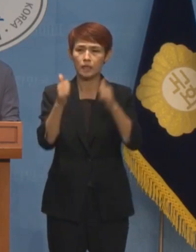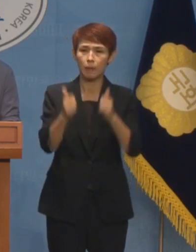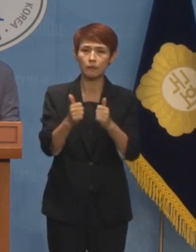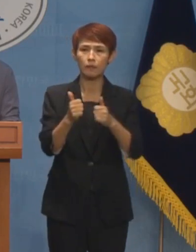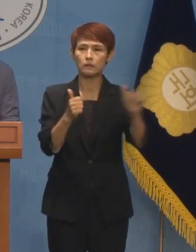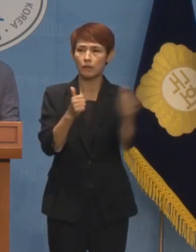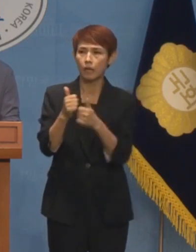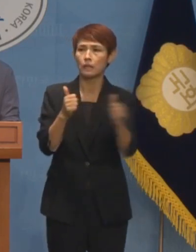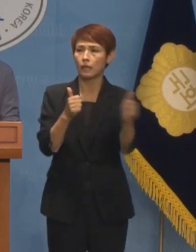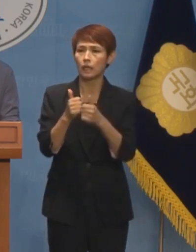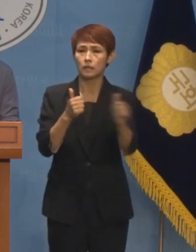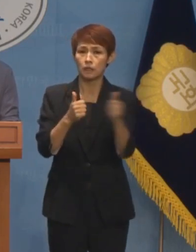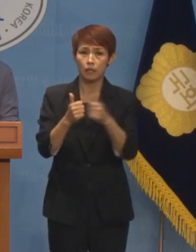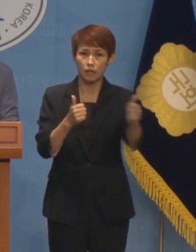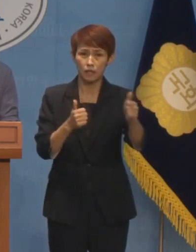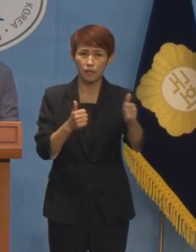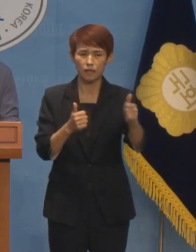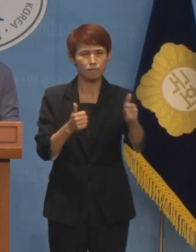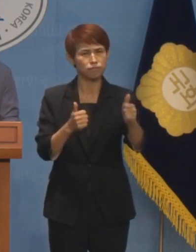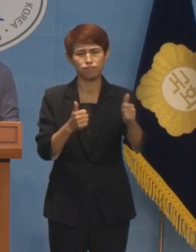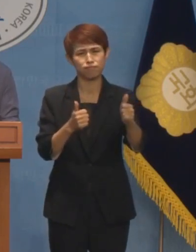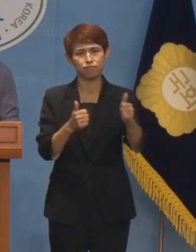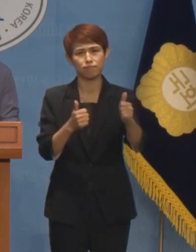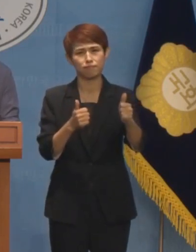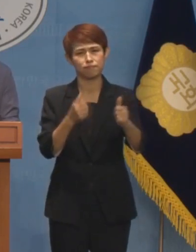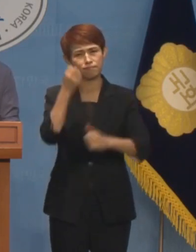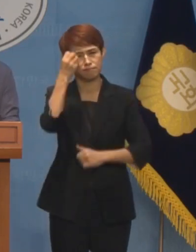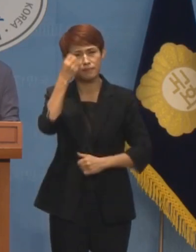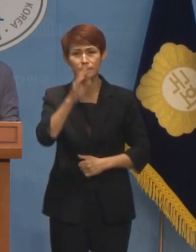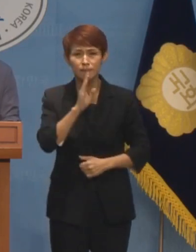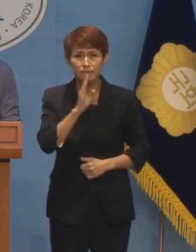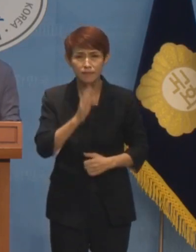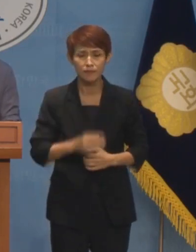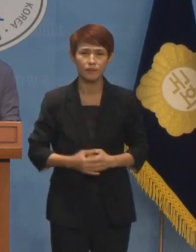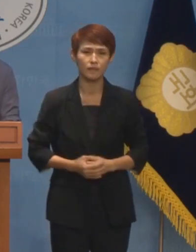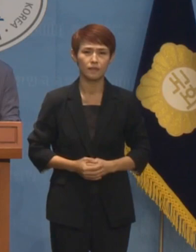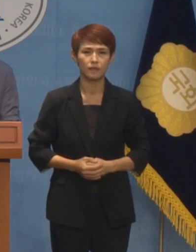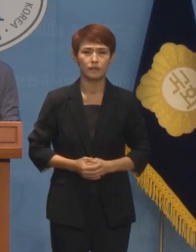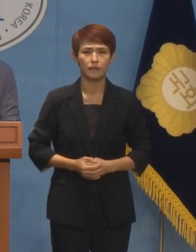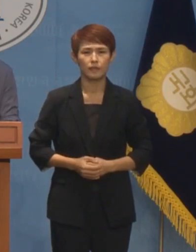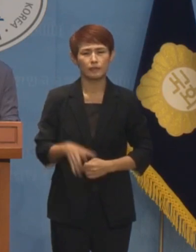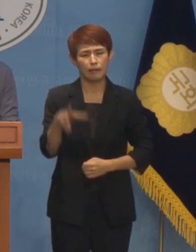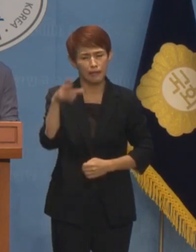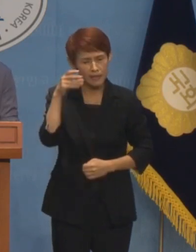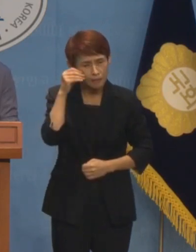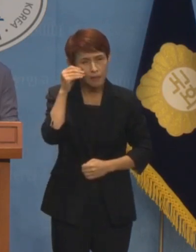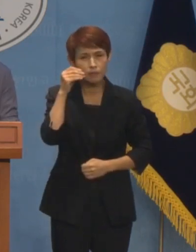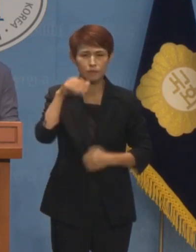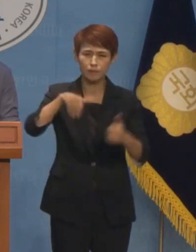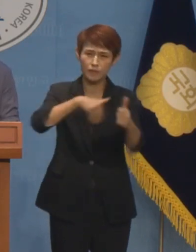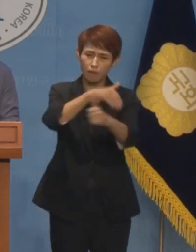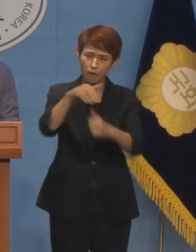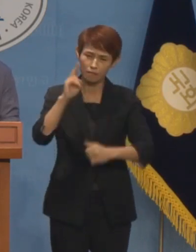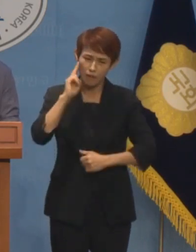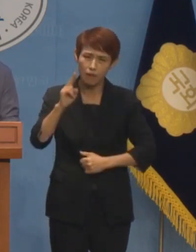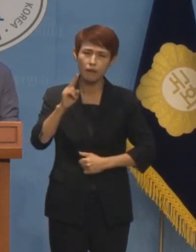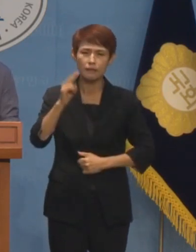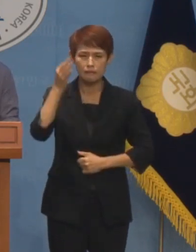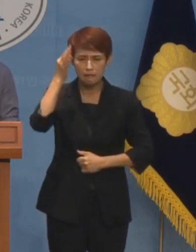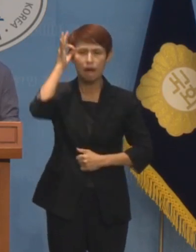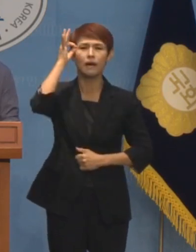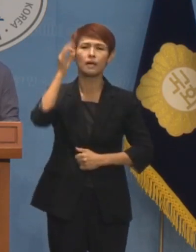재판정을 드나드는 것이 정상적인 상황은 아니지 않습니까? 제발 사태의 심각성을